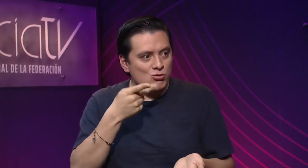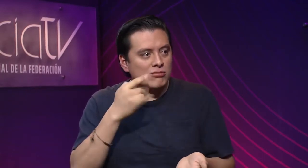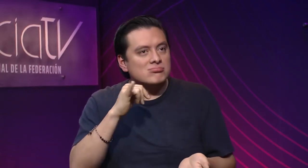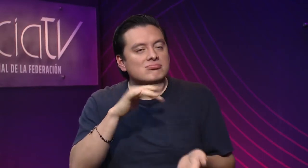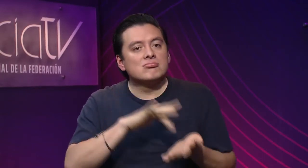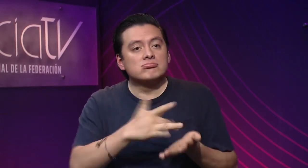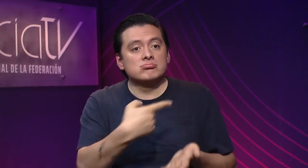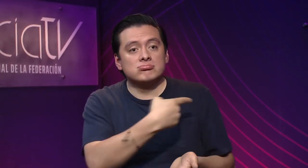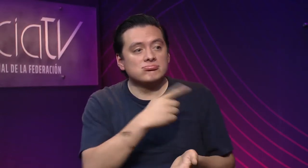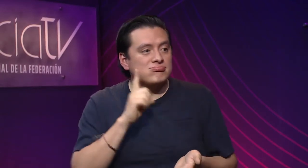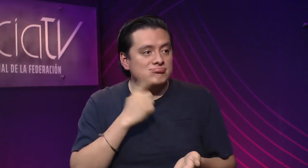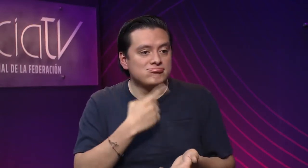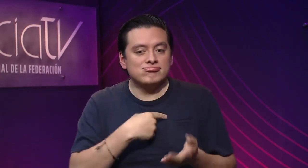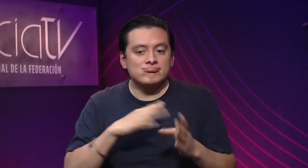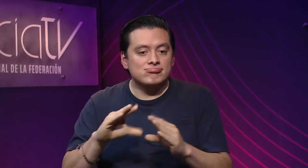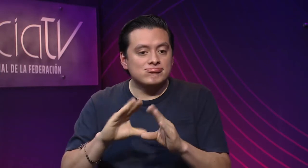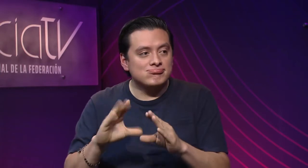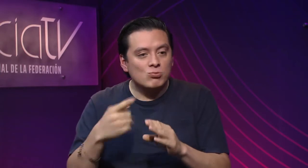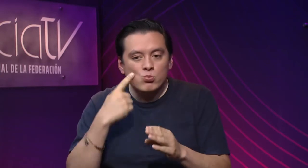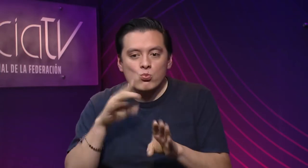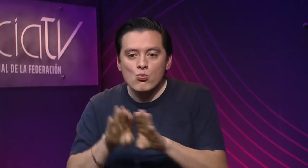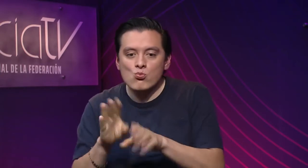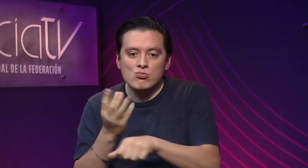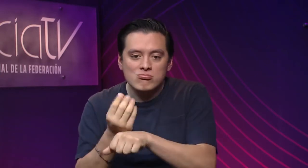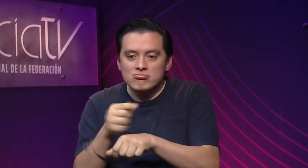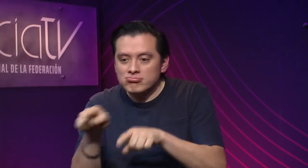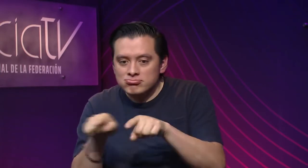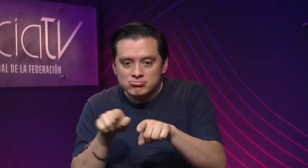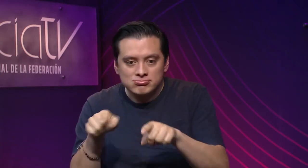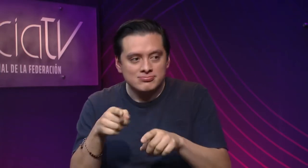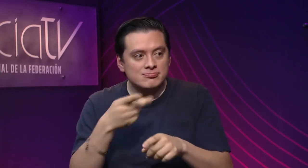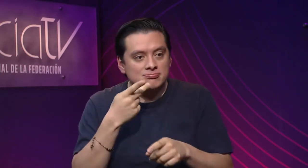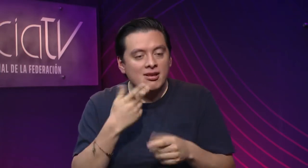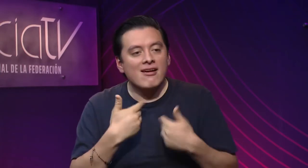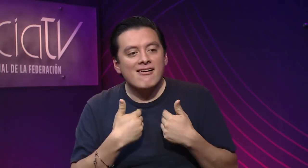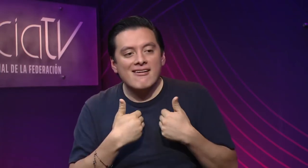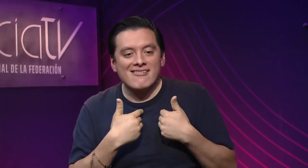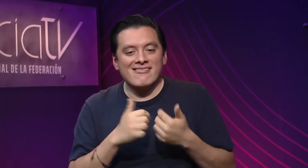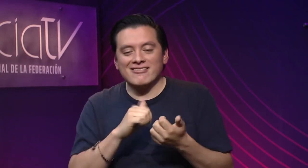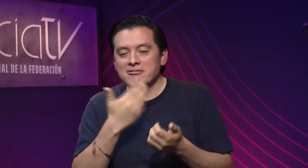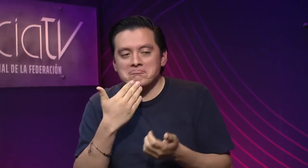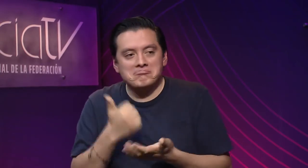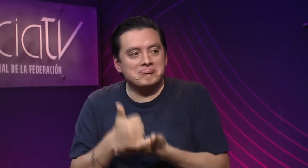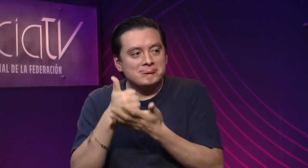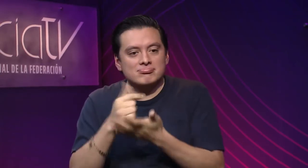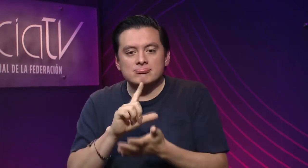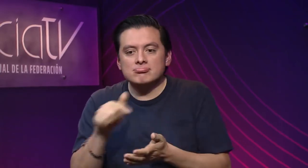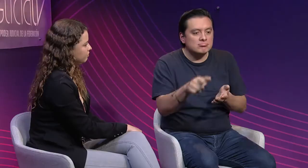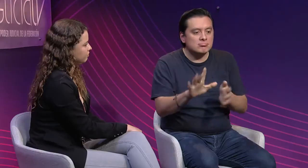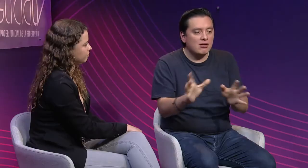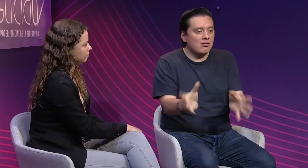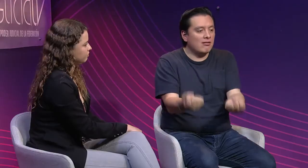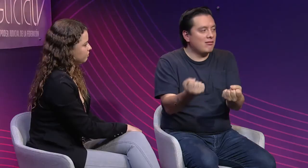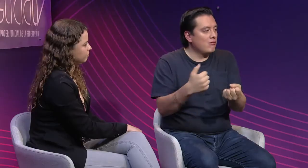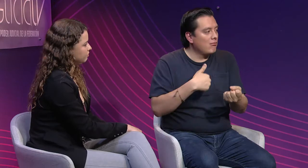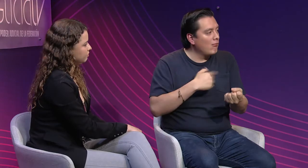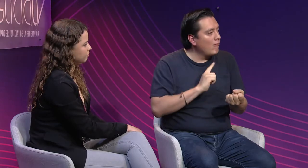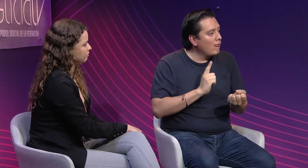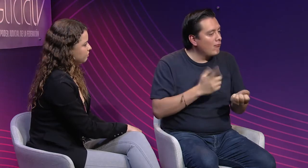dijo, sí, sí sé. ¿Y quién te enseñó? No, pues tú me enseñaste. Ya le dije al jefe, ¿ya ves? Yo fui el que le enseñé a esta persona oyente cómo hacer las cosas. Y